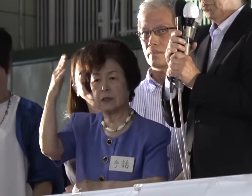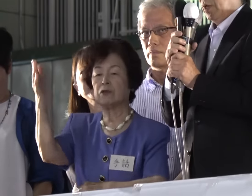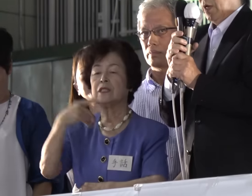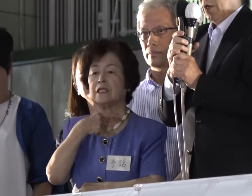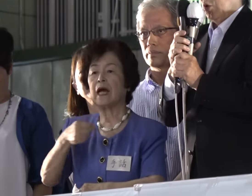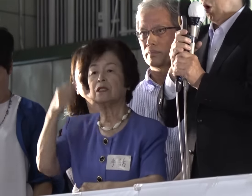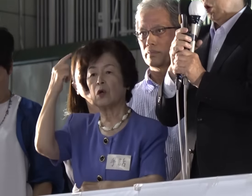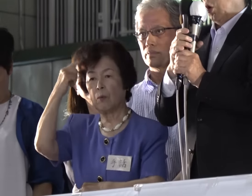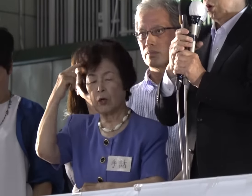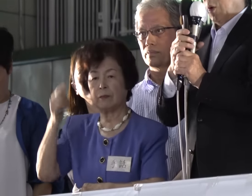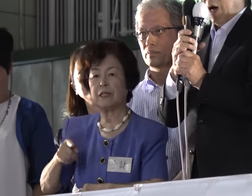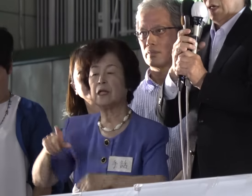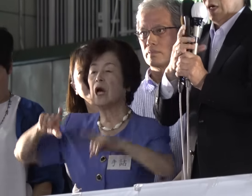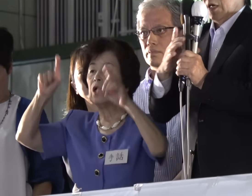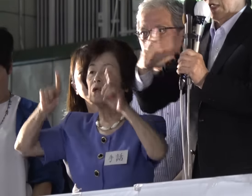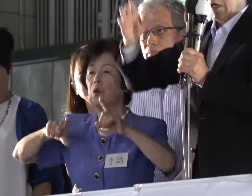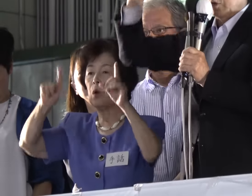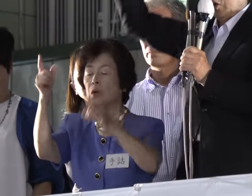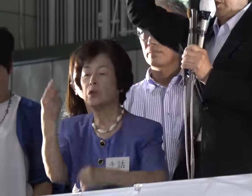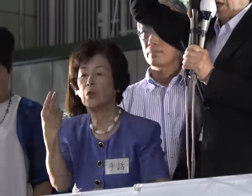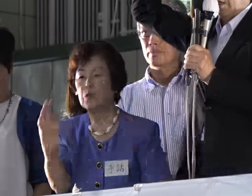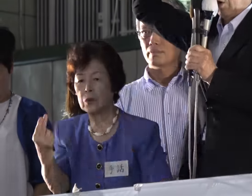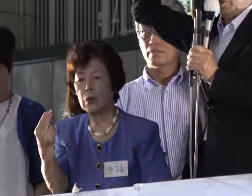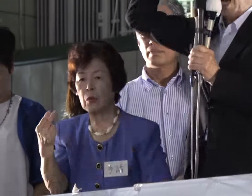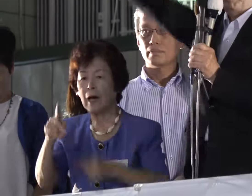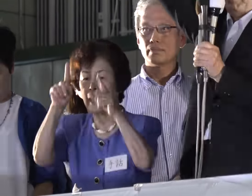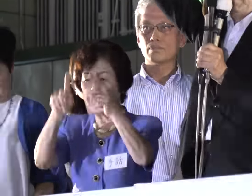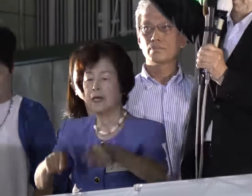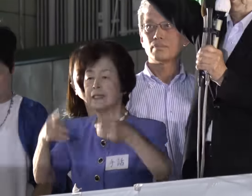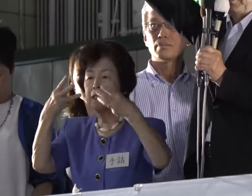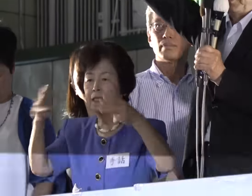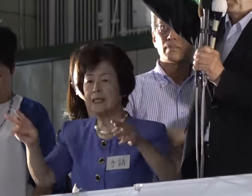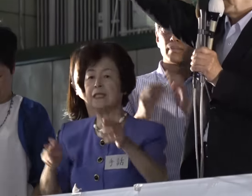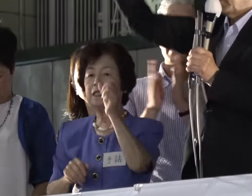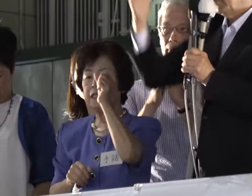は東京都は非核都市宣言をしたい。